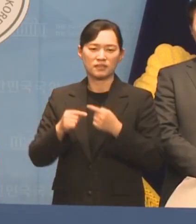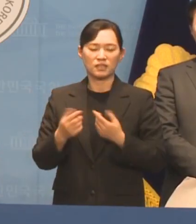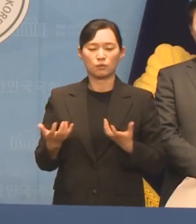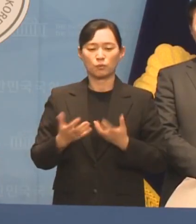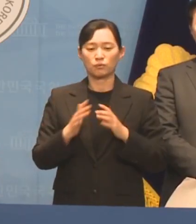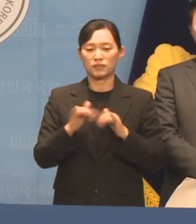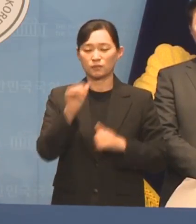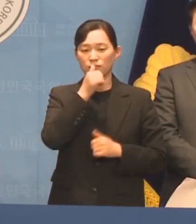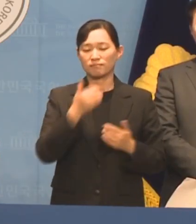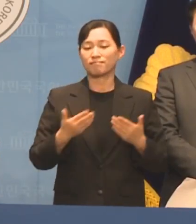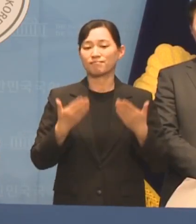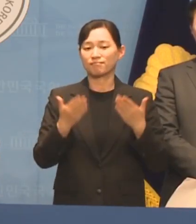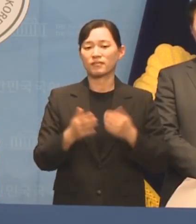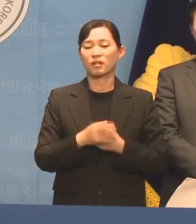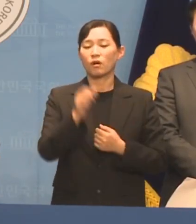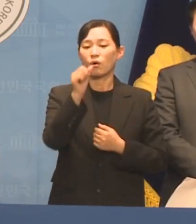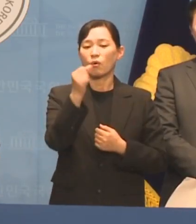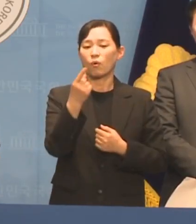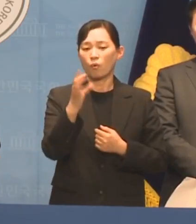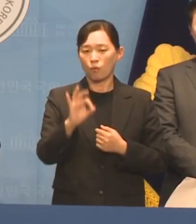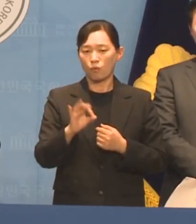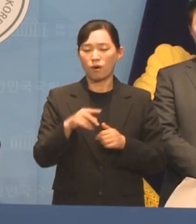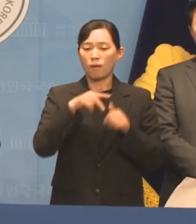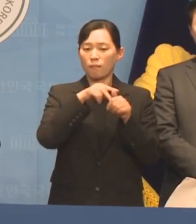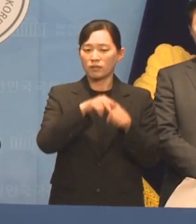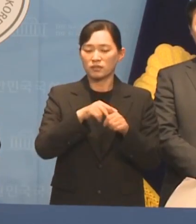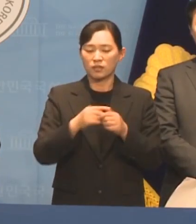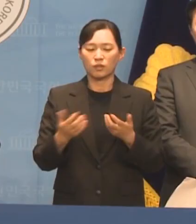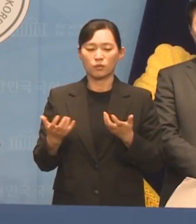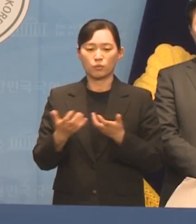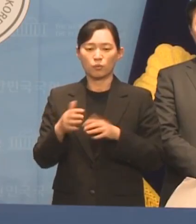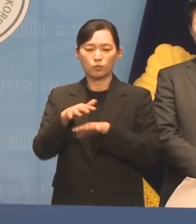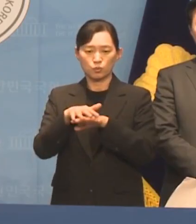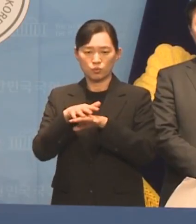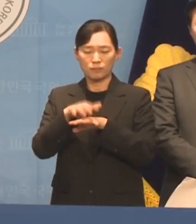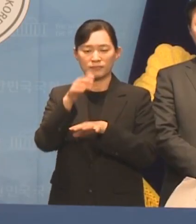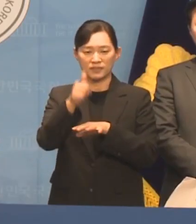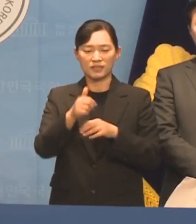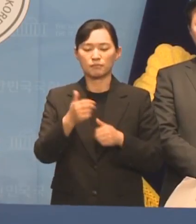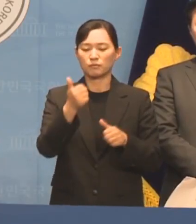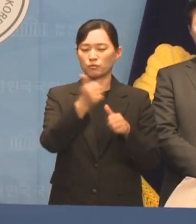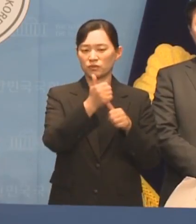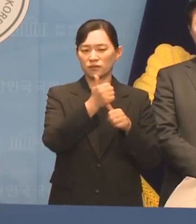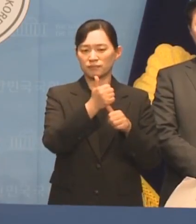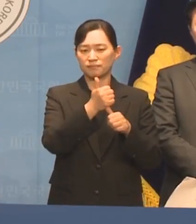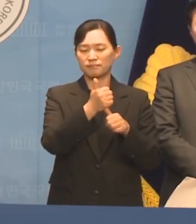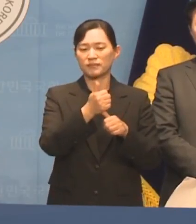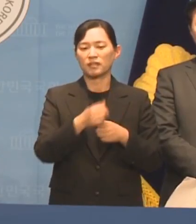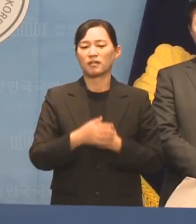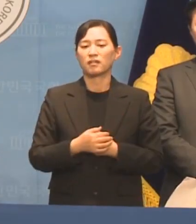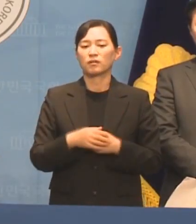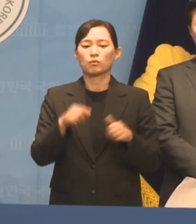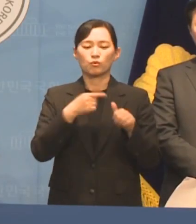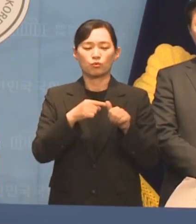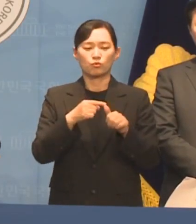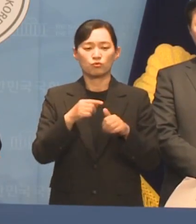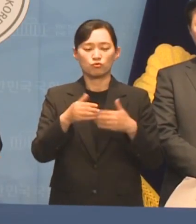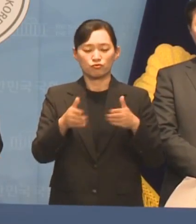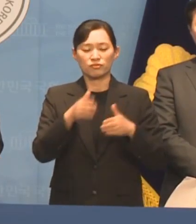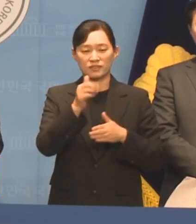노동자들을 소개해드리겠습니다. 홍기복 한국마사회 노동조합 위원장님, 황재현 부위원장님, 이장현 교육국장님